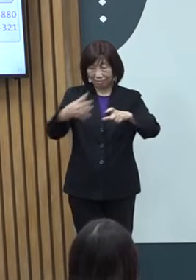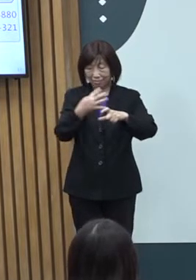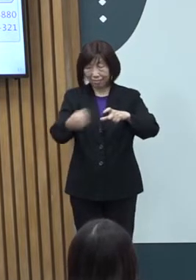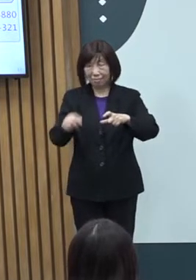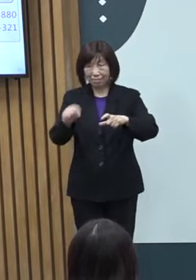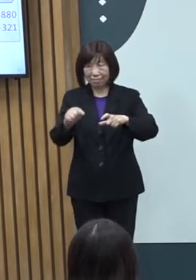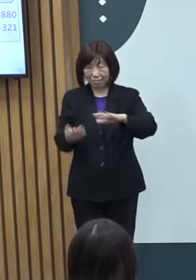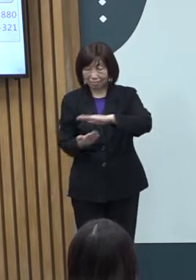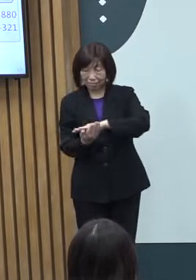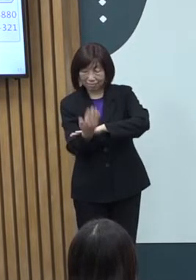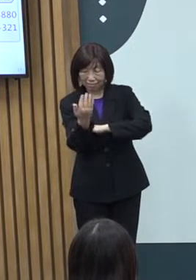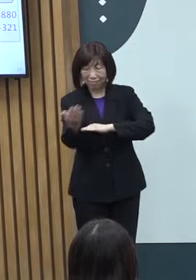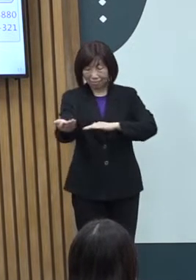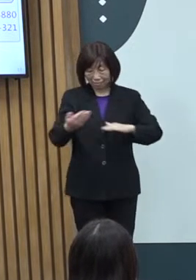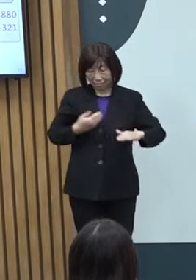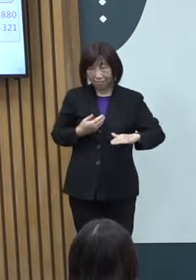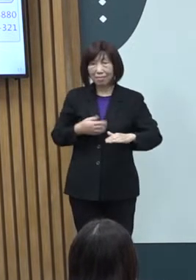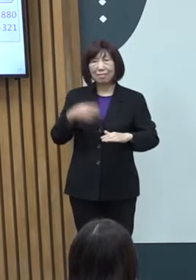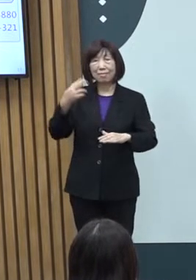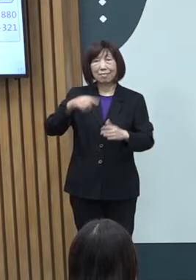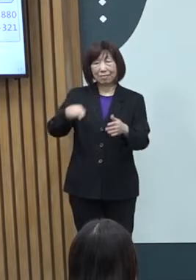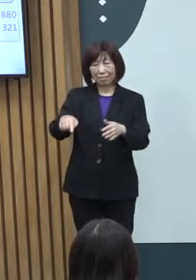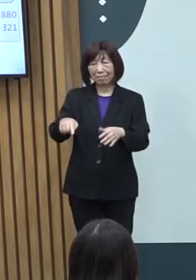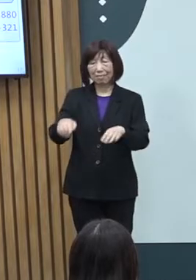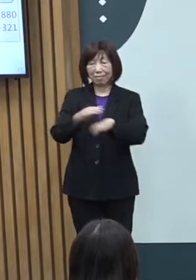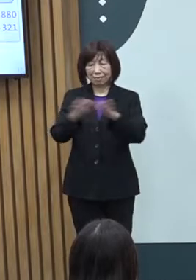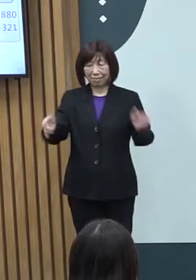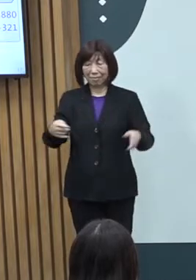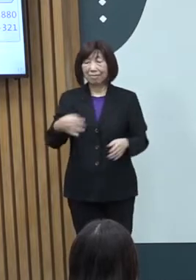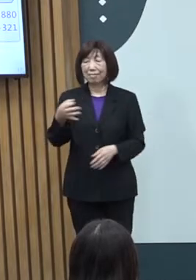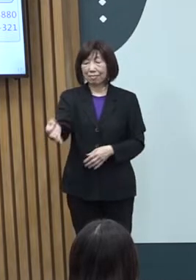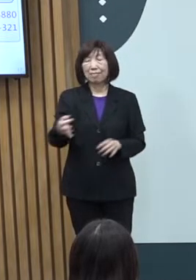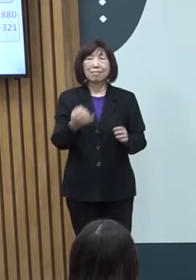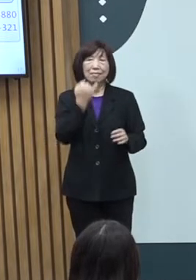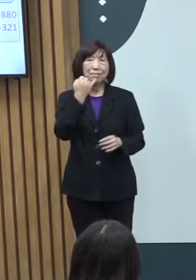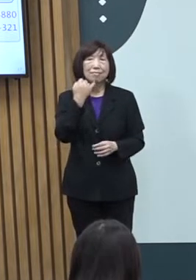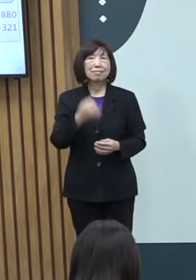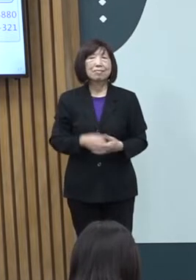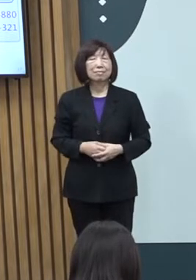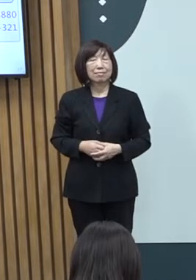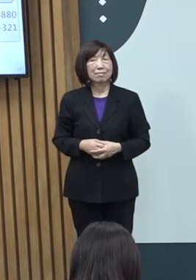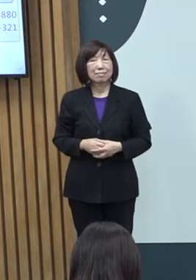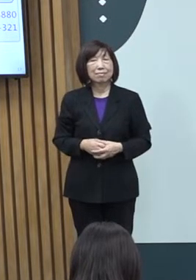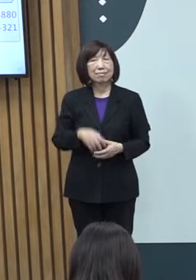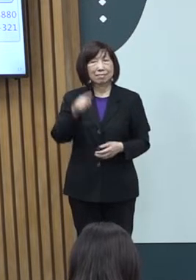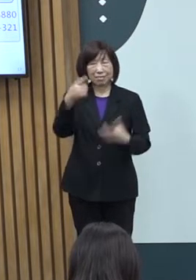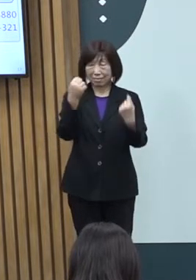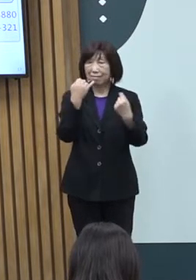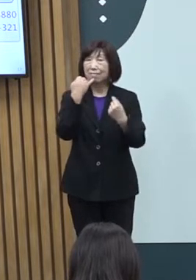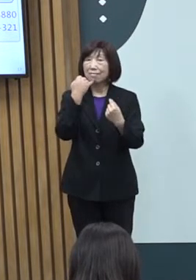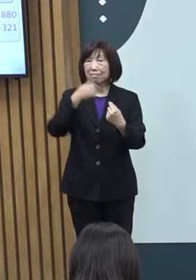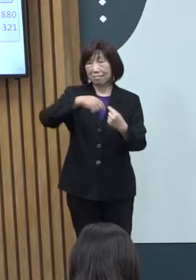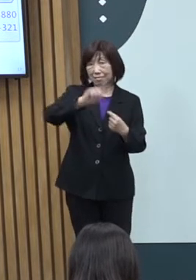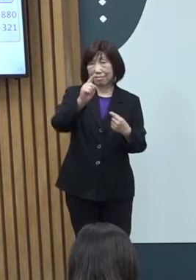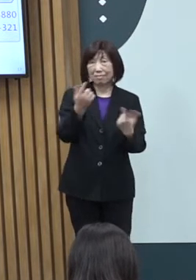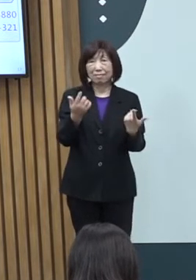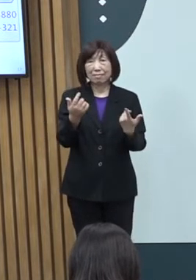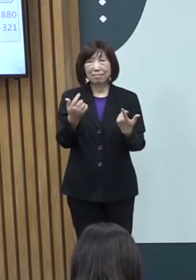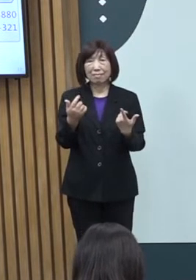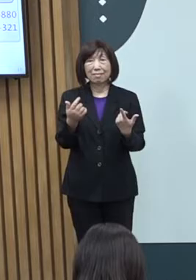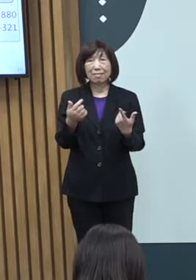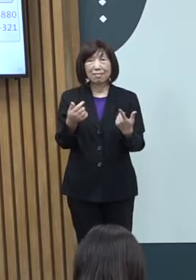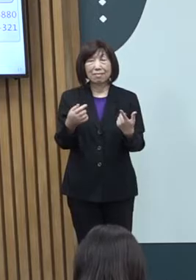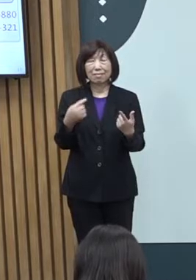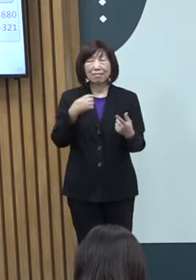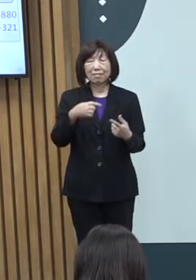可以列印缴款单直接到便利商店的柜台来缴税。那另外呢当然也可以就近到地方稽